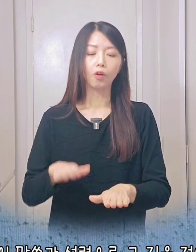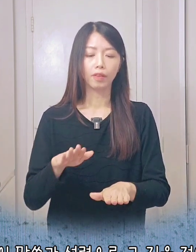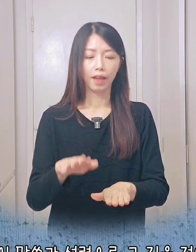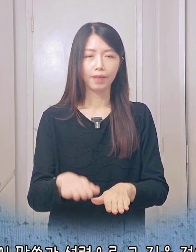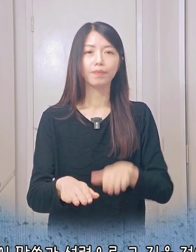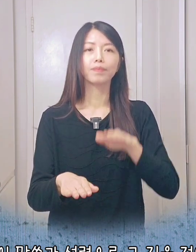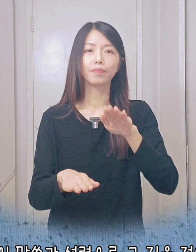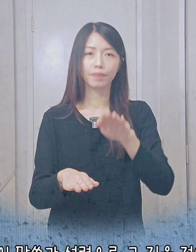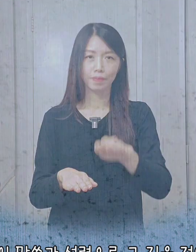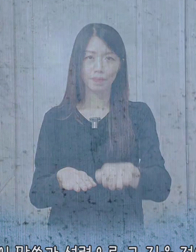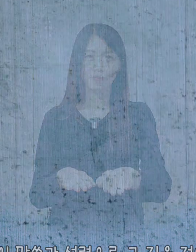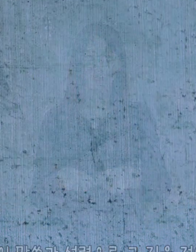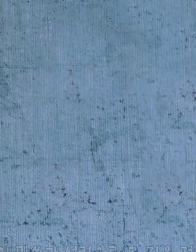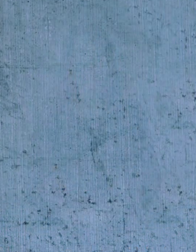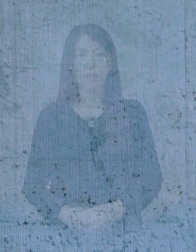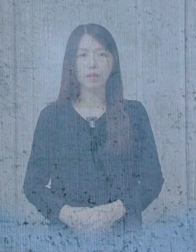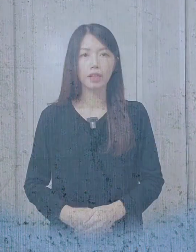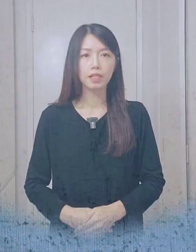걸었네.